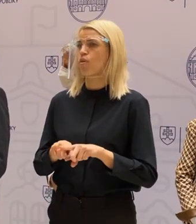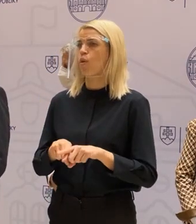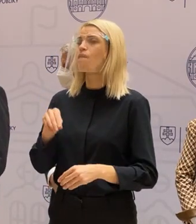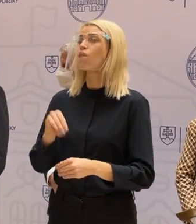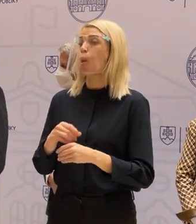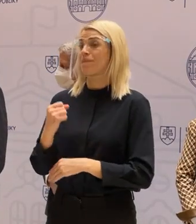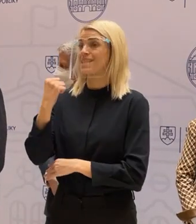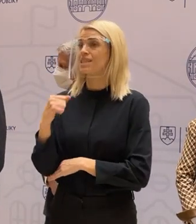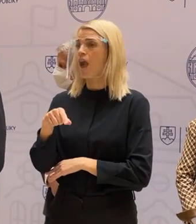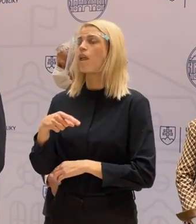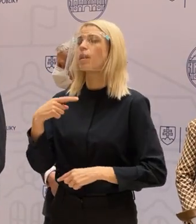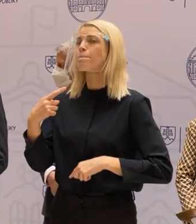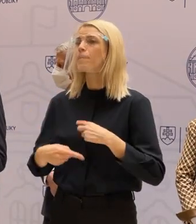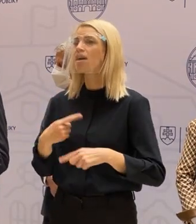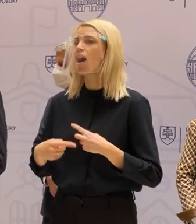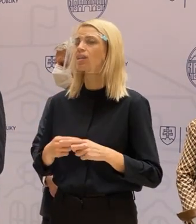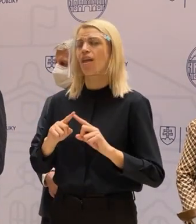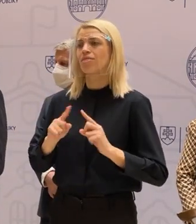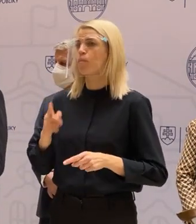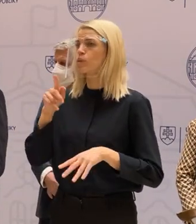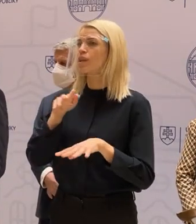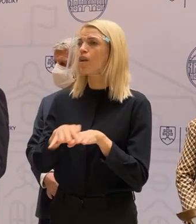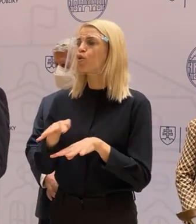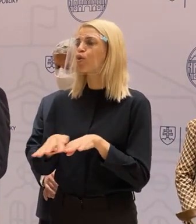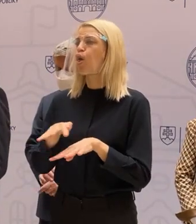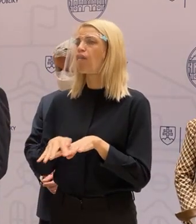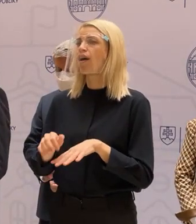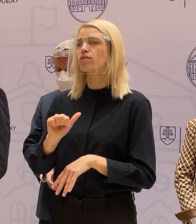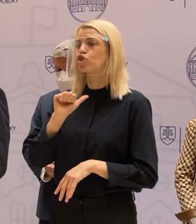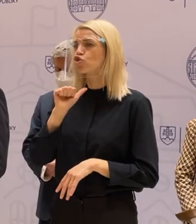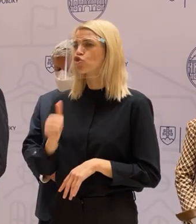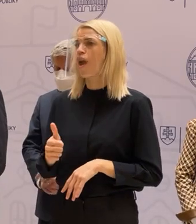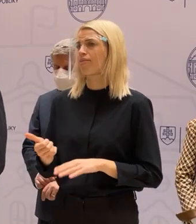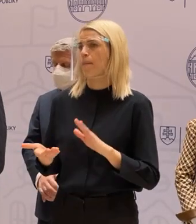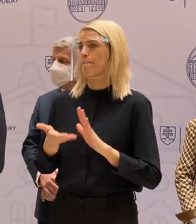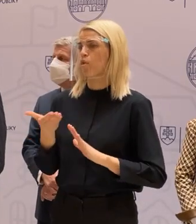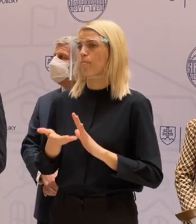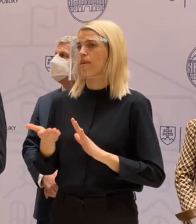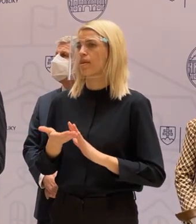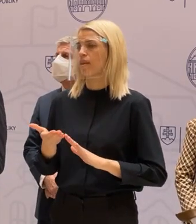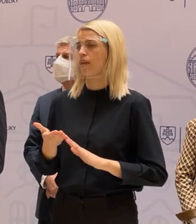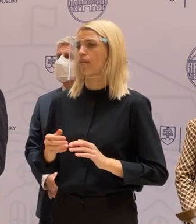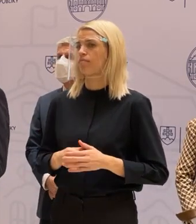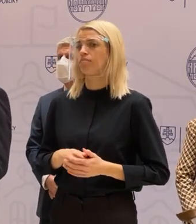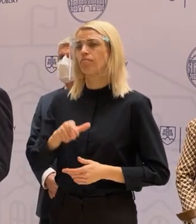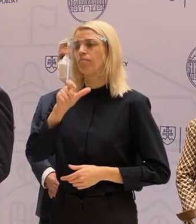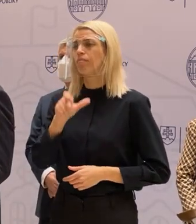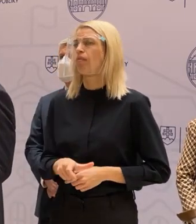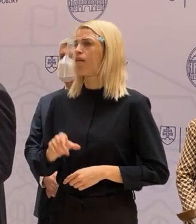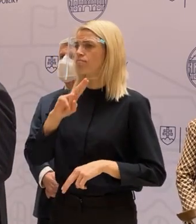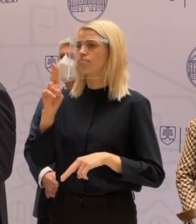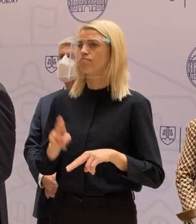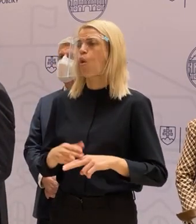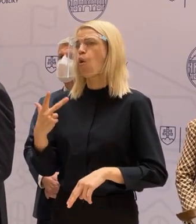kedy prevádzka nemusí kontrolovať vlastne žiadne podmienky, či očkovanie, testovanie